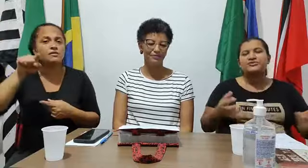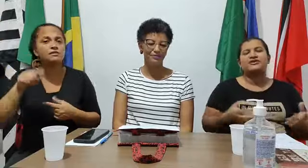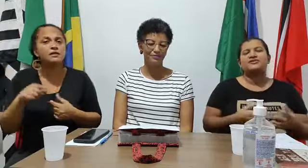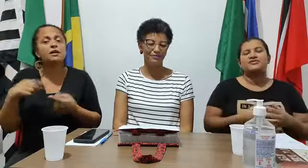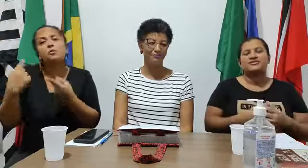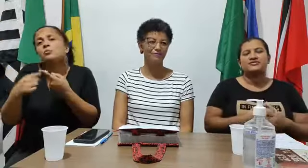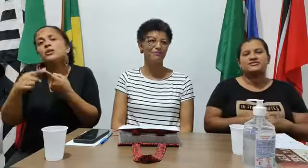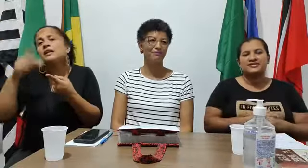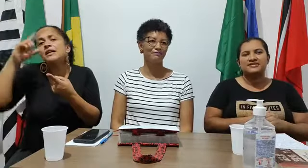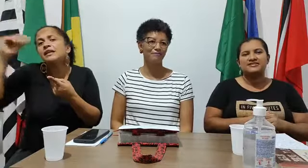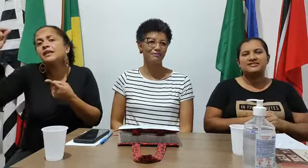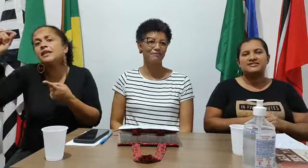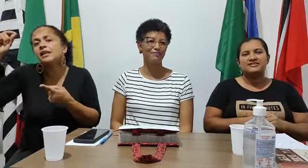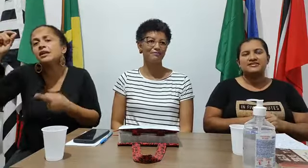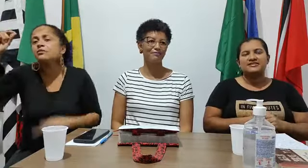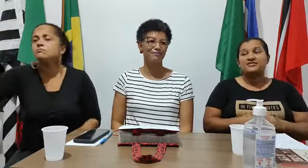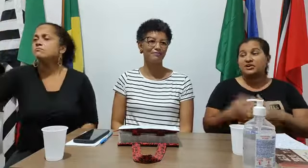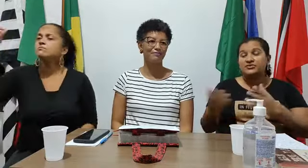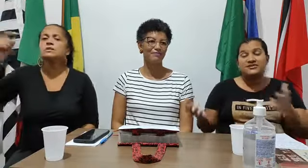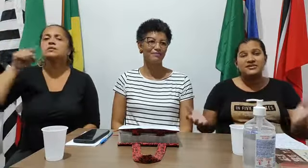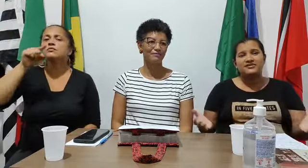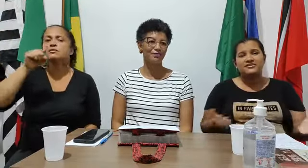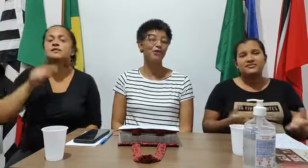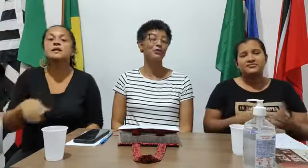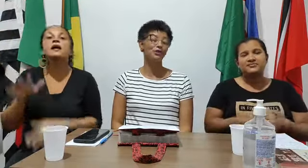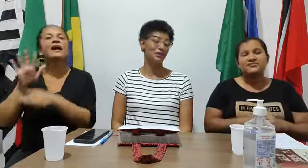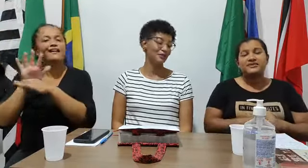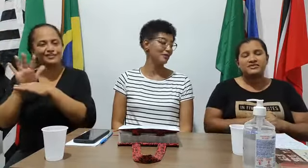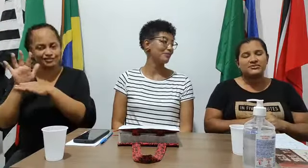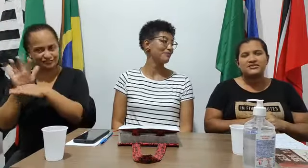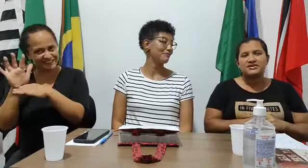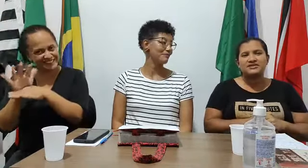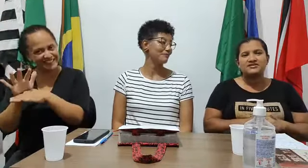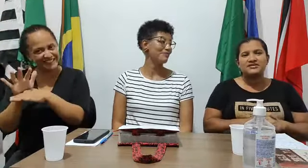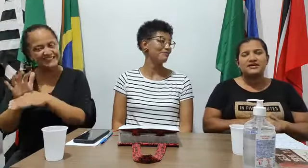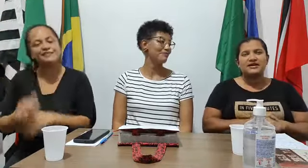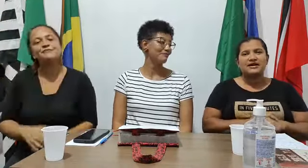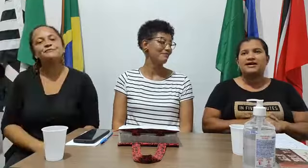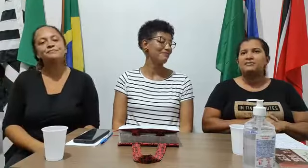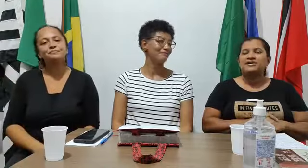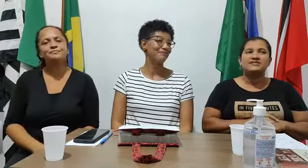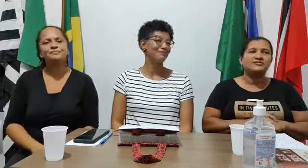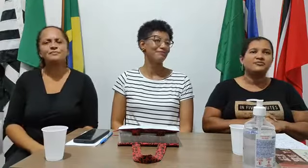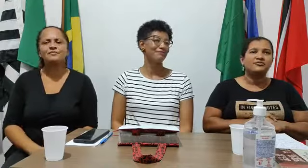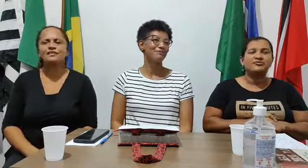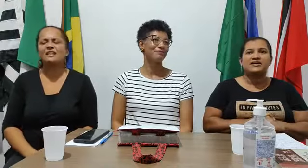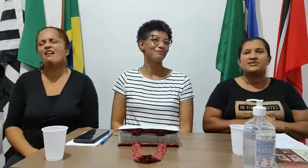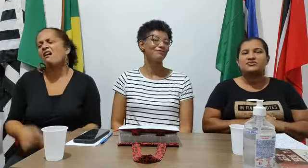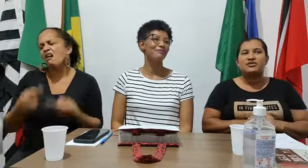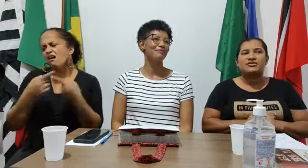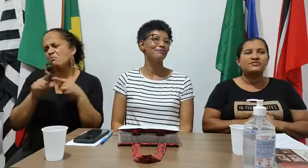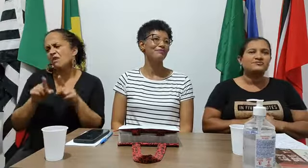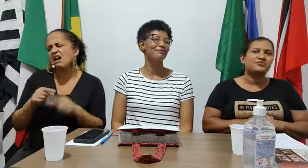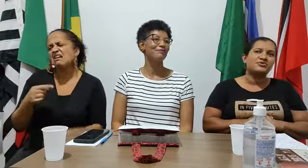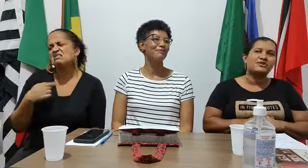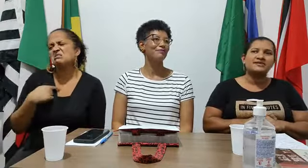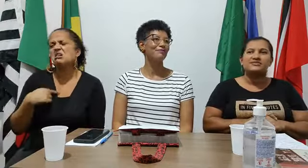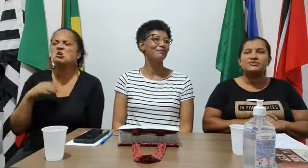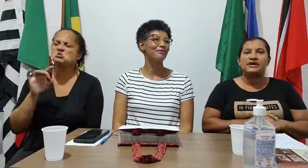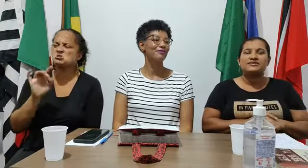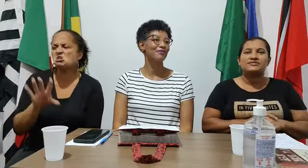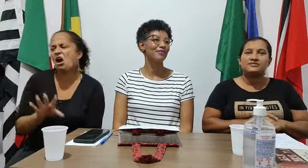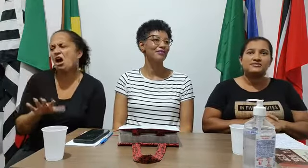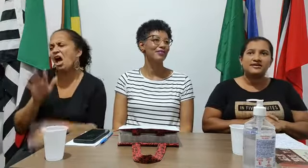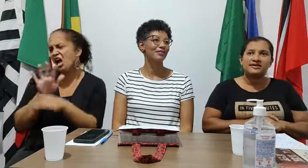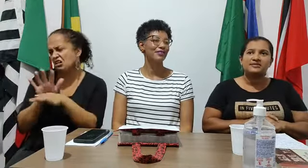naquele contexto, né? De auxílio. De auxílio. Ah, mas eu vou ficar só ali